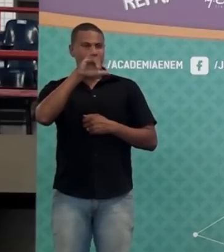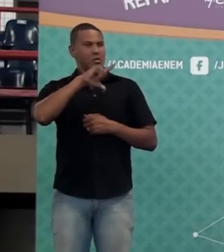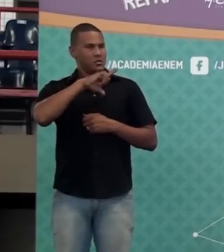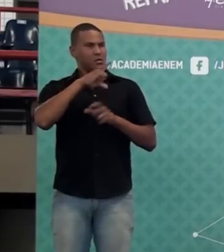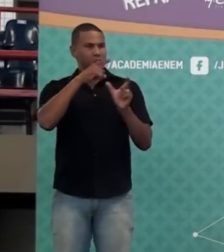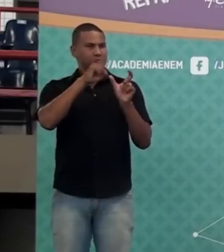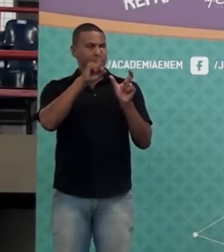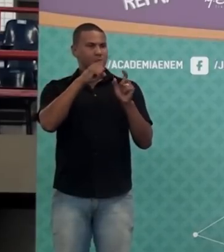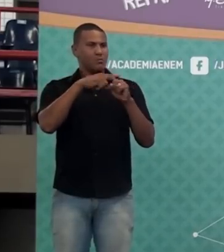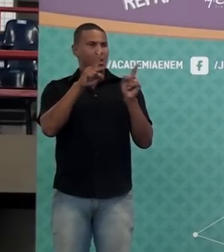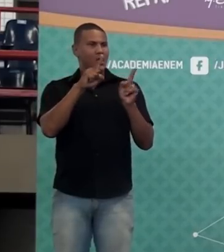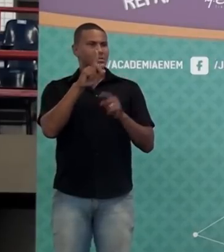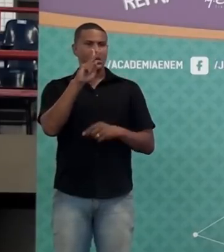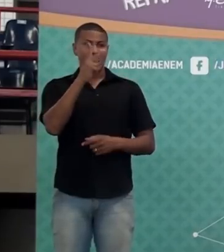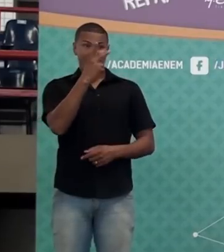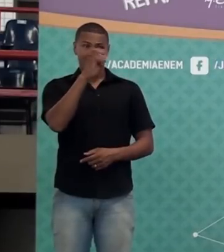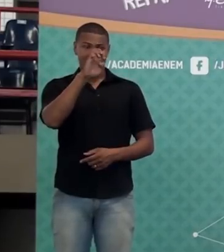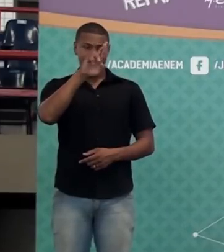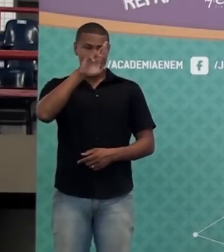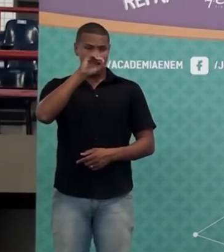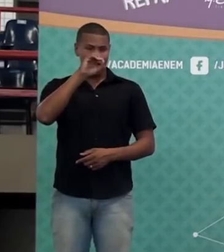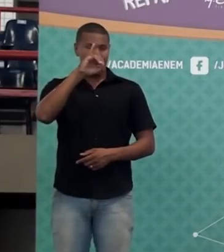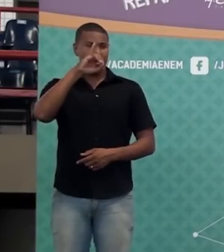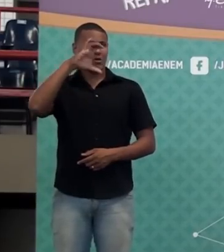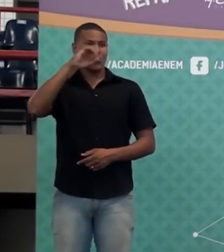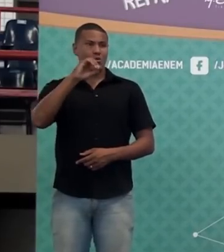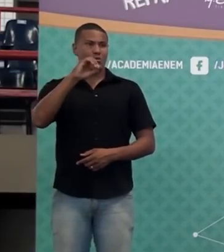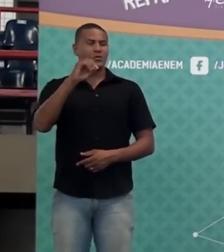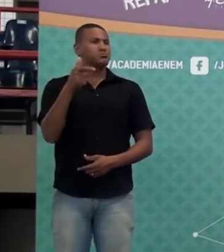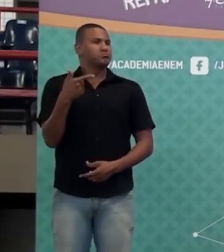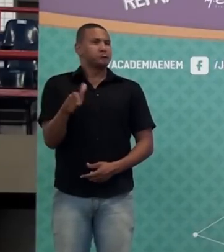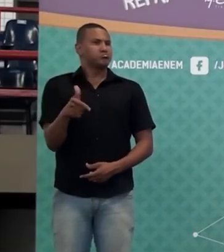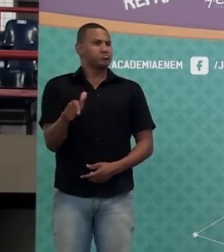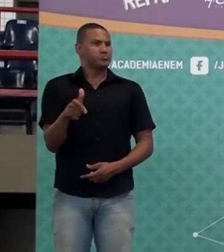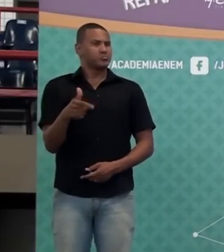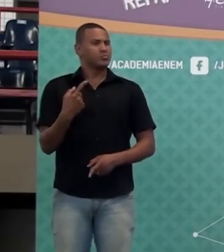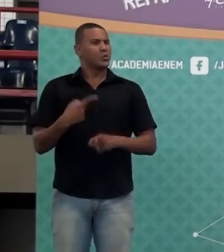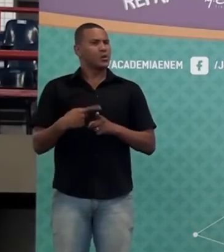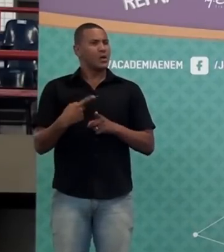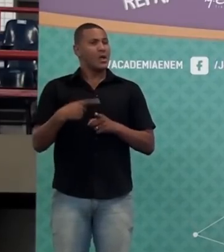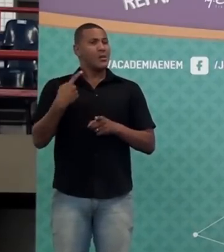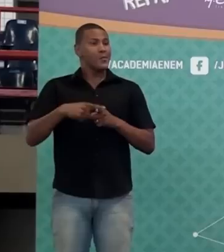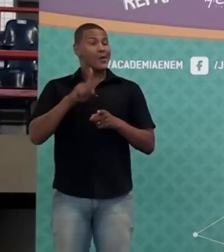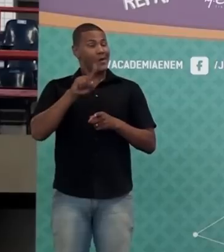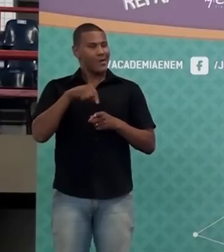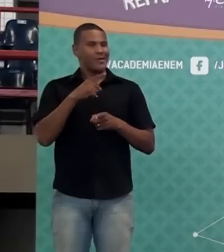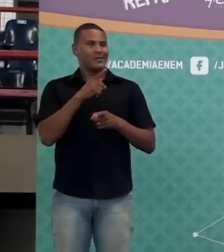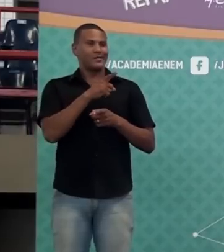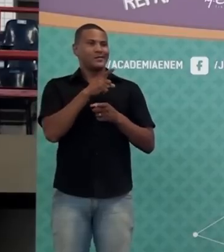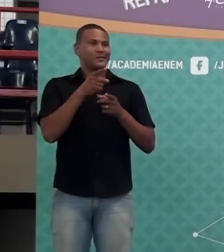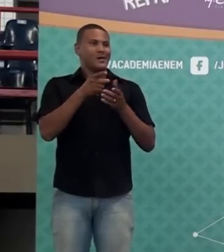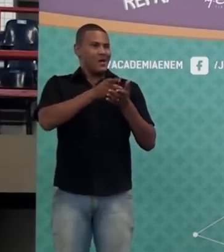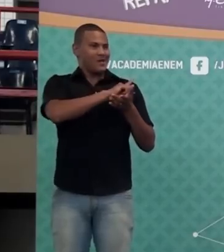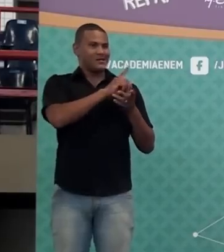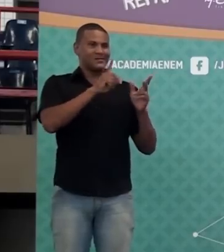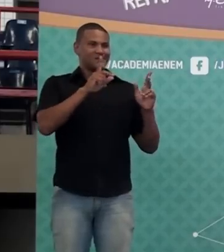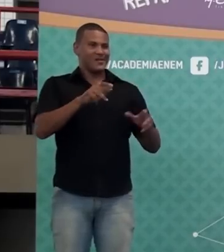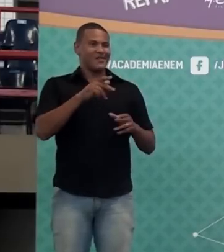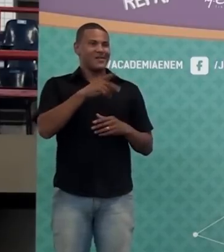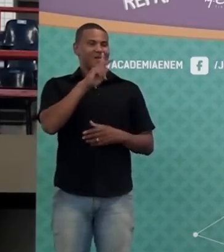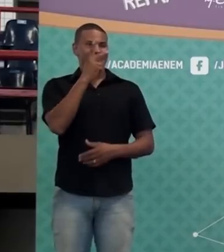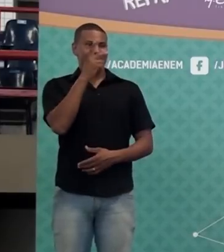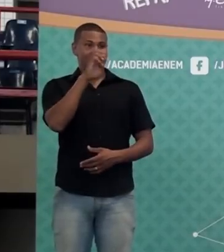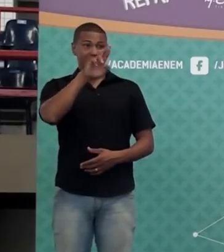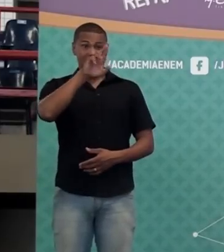tem. Por que que heróico não tem? Porque é paroxítona. Aí vai cair na regra anterior. Eu digo